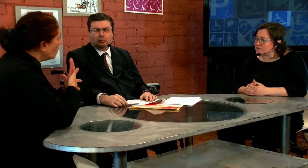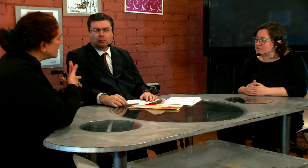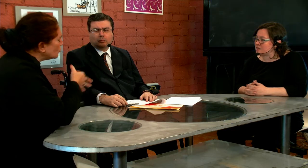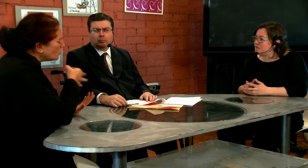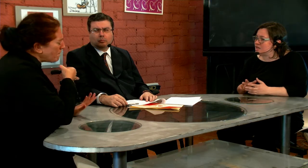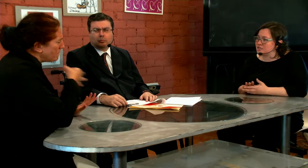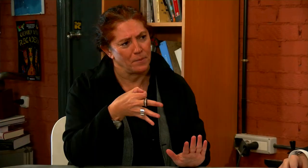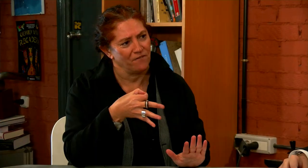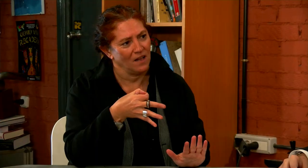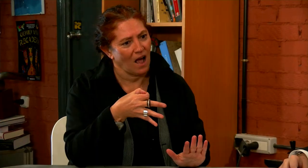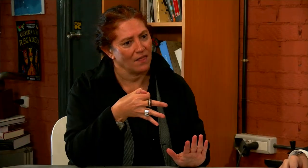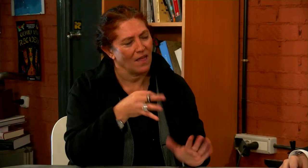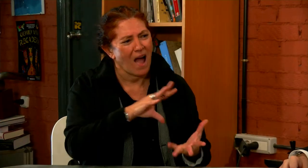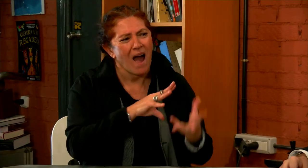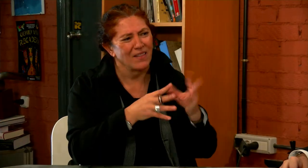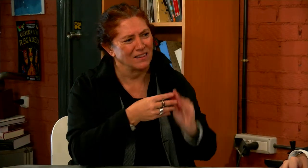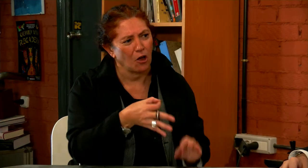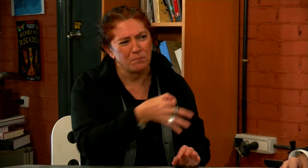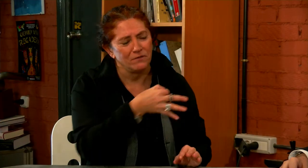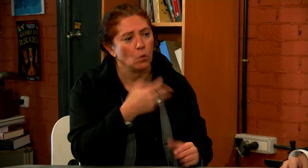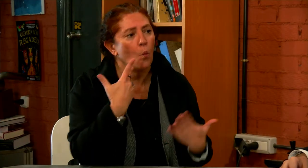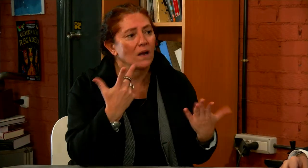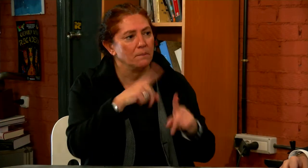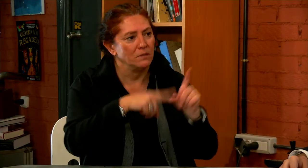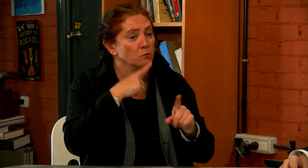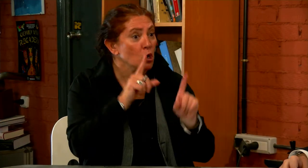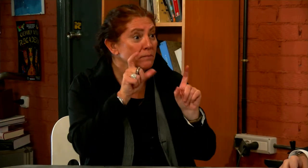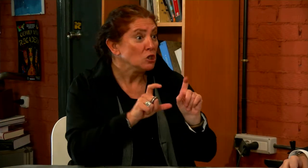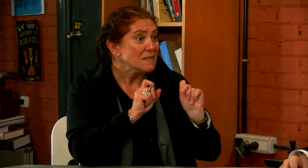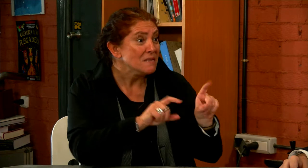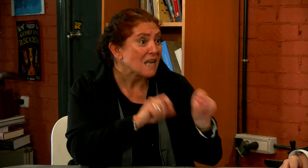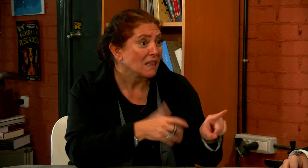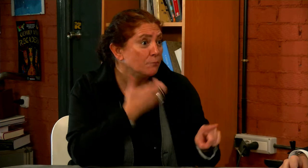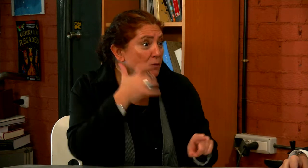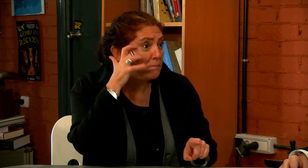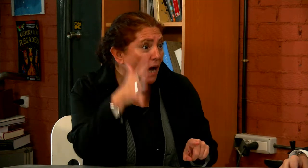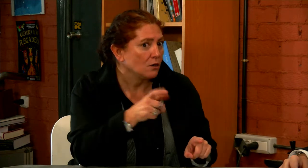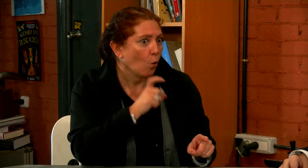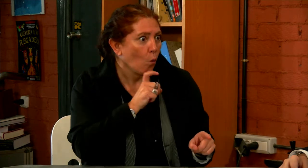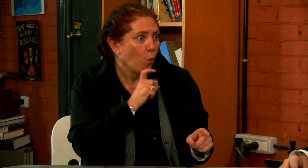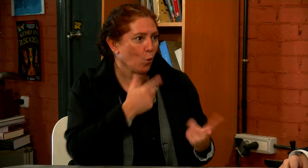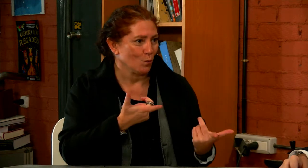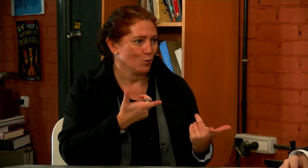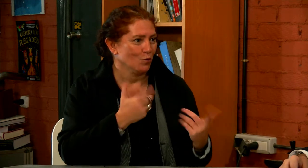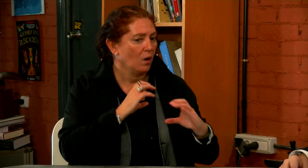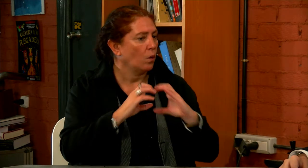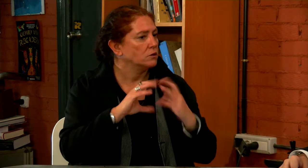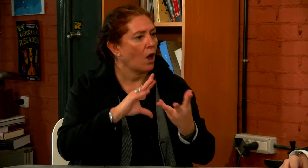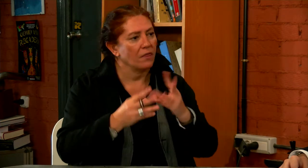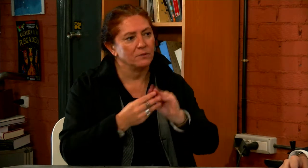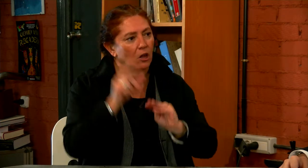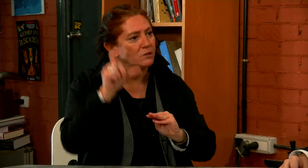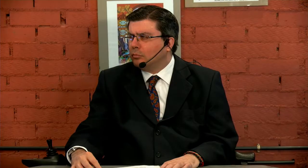de calidad. Entonces, es como cualquier otro idioma, y que tiene que el intérprete tiene que adaptarse, o por ejemplo, si es una persona